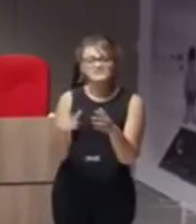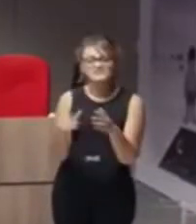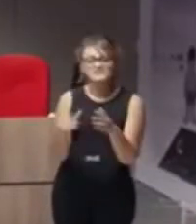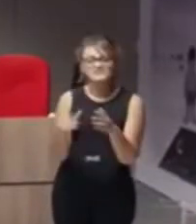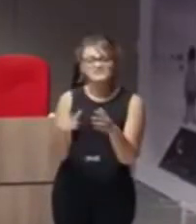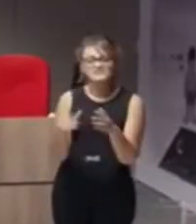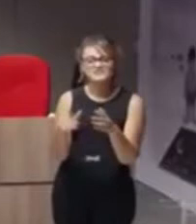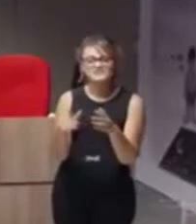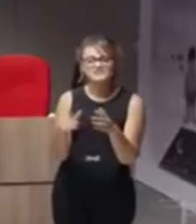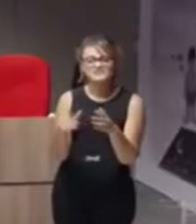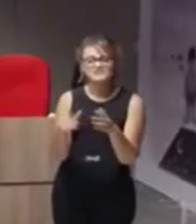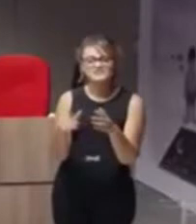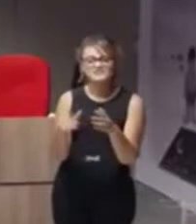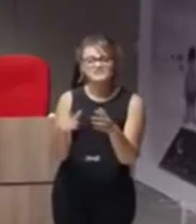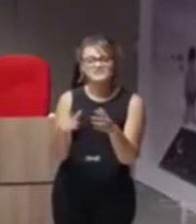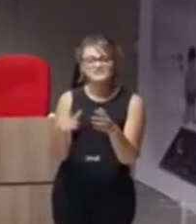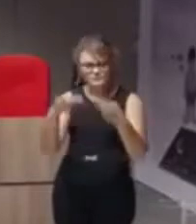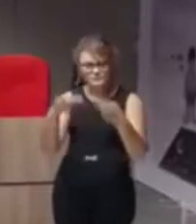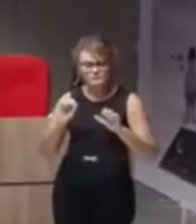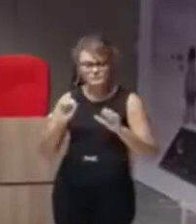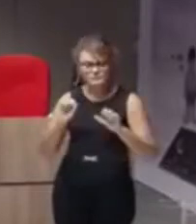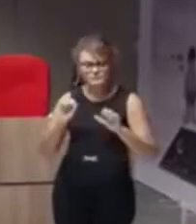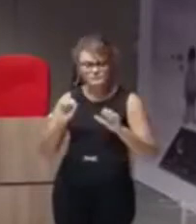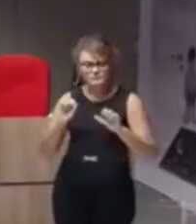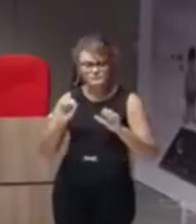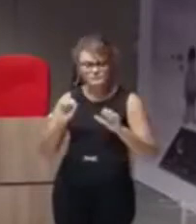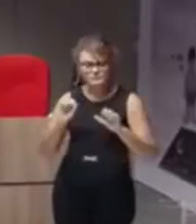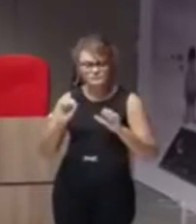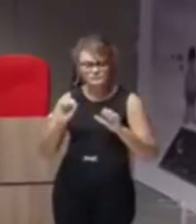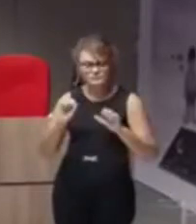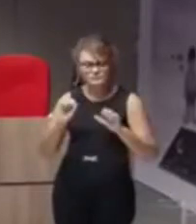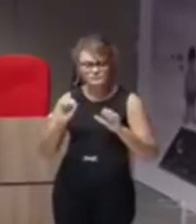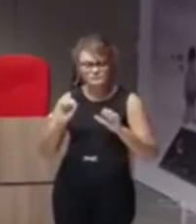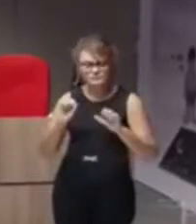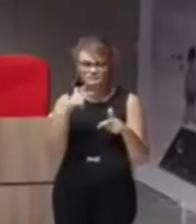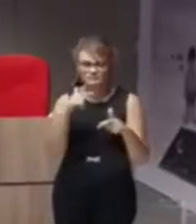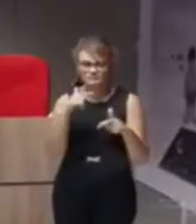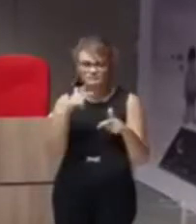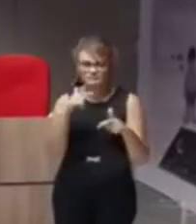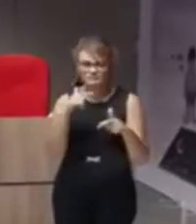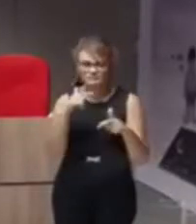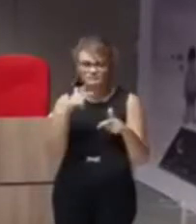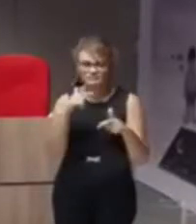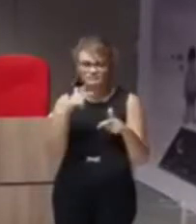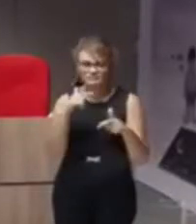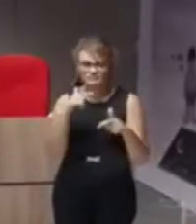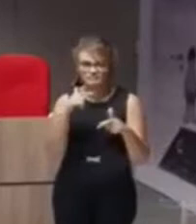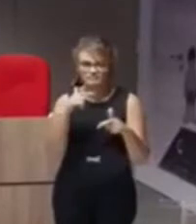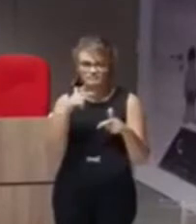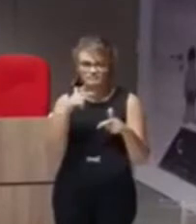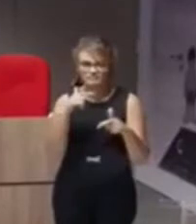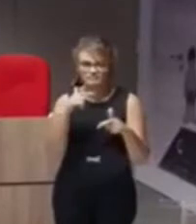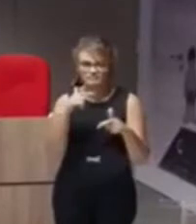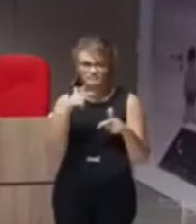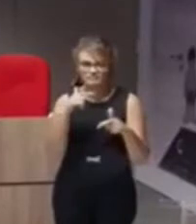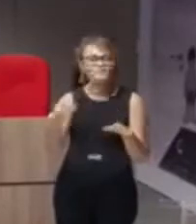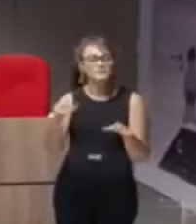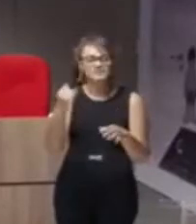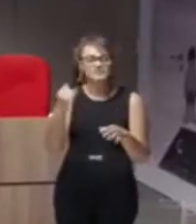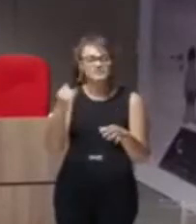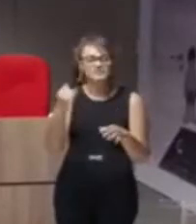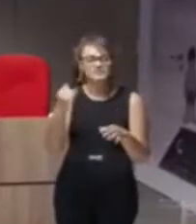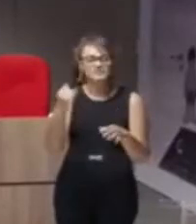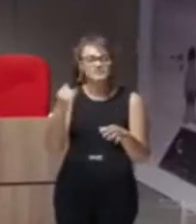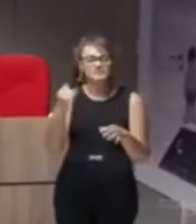muito afinco, com muita dedicação esse trabalho tão belo. E aproveito também nessa